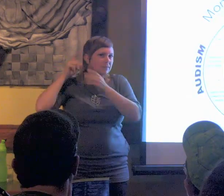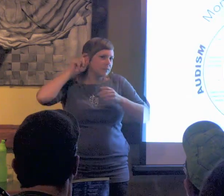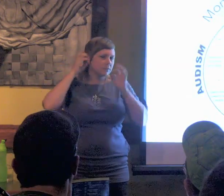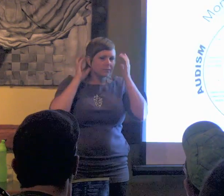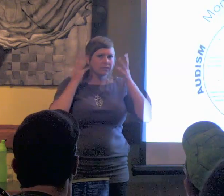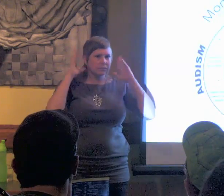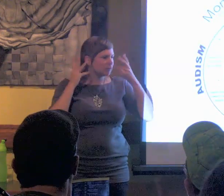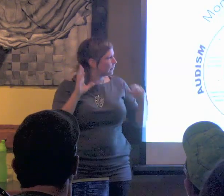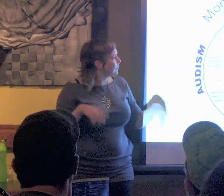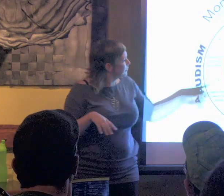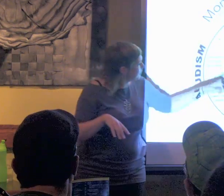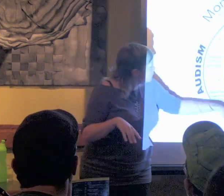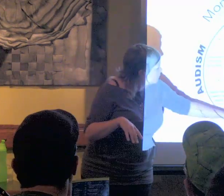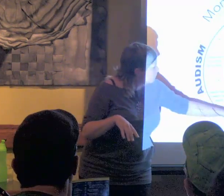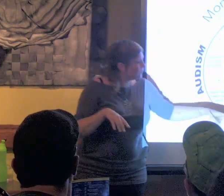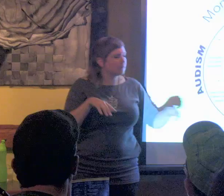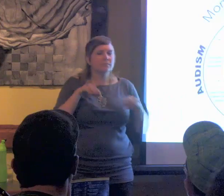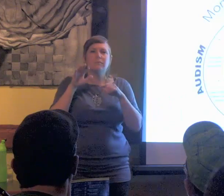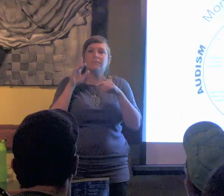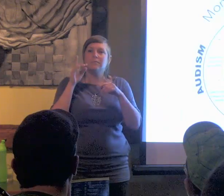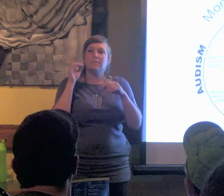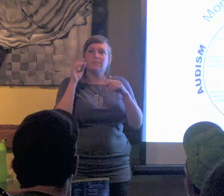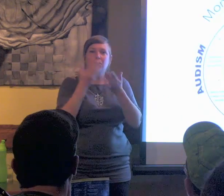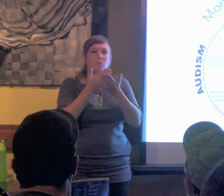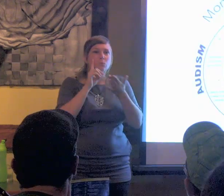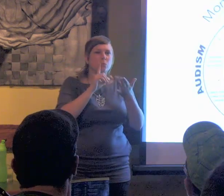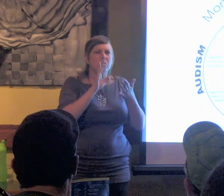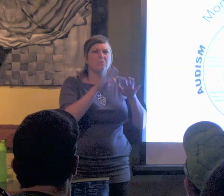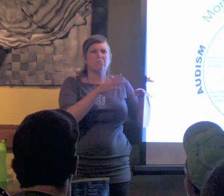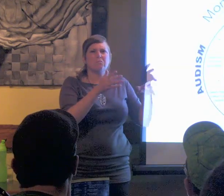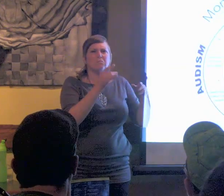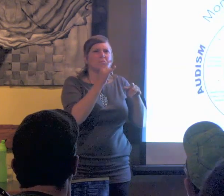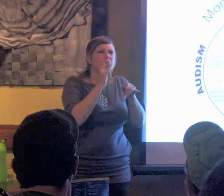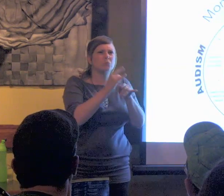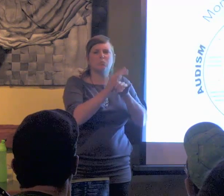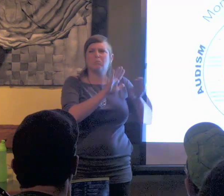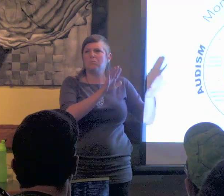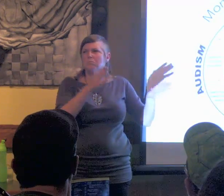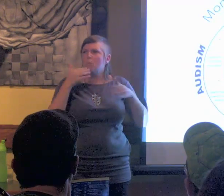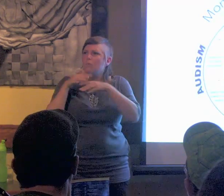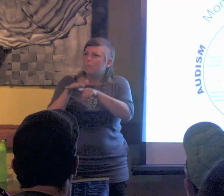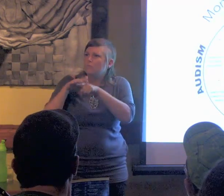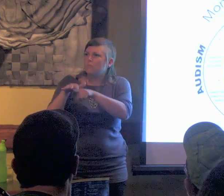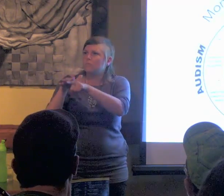la correction médicale, un peu de la sourdité également. l'idée qu'on puisse avoir des écoles